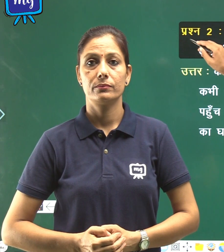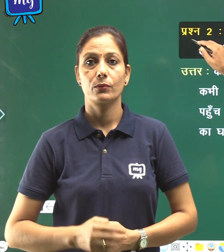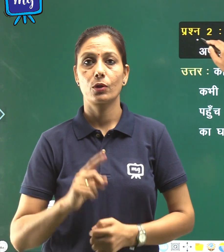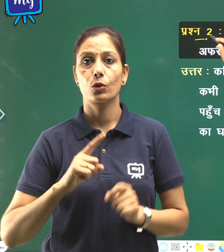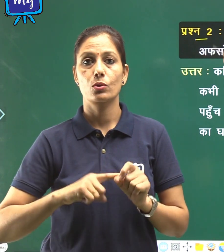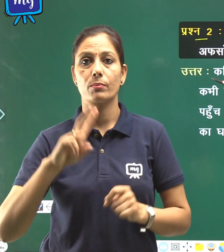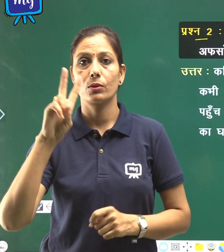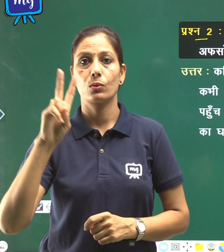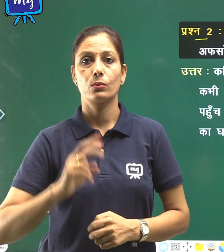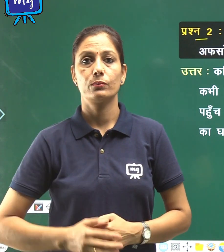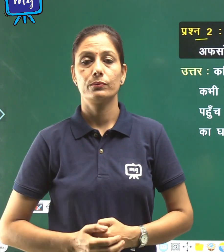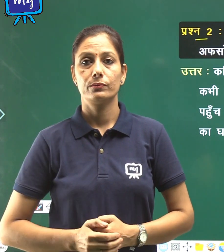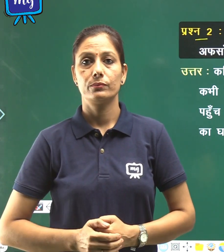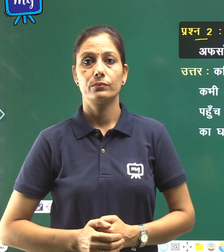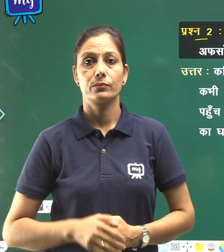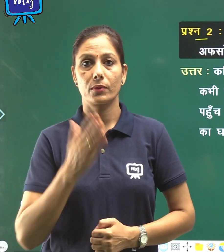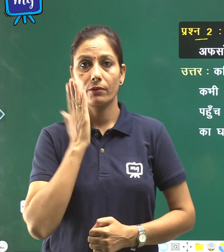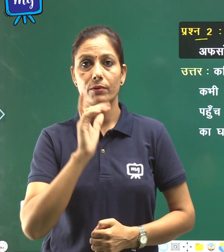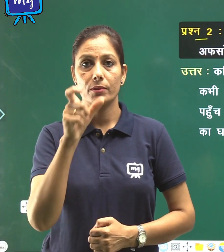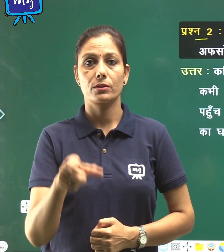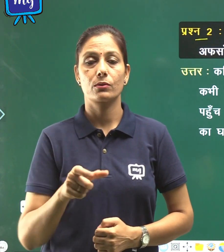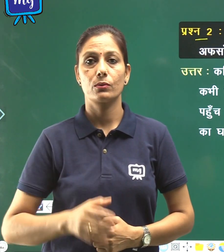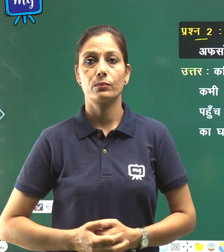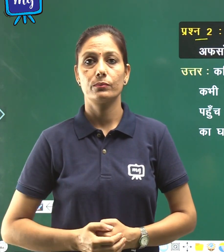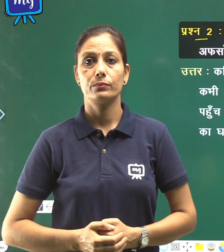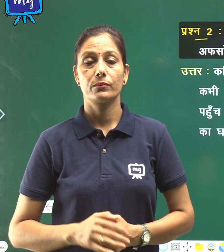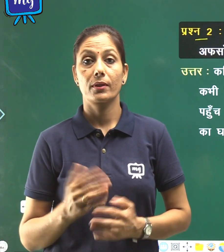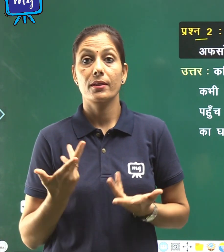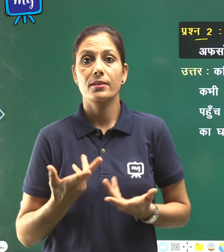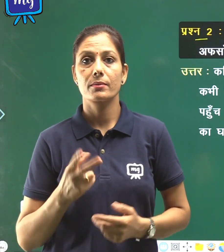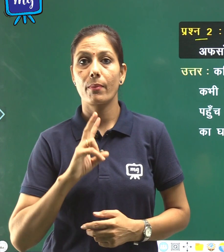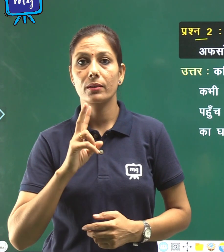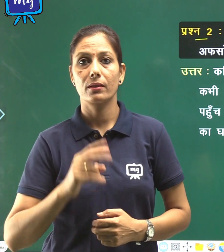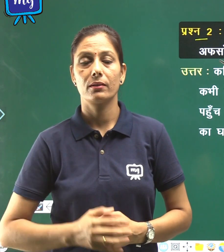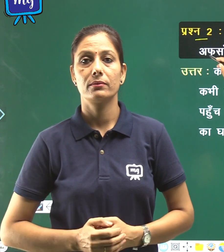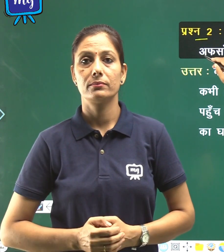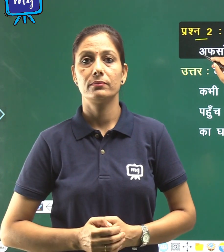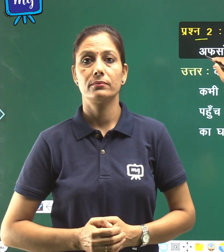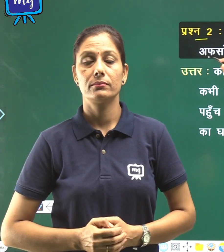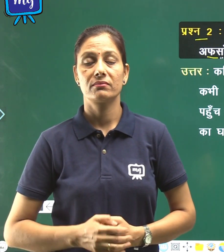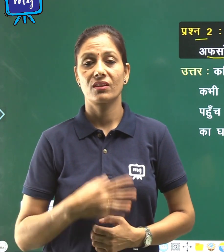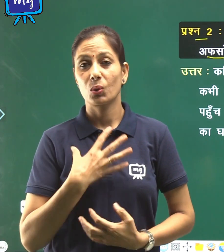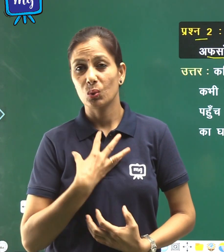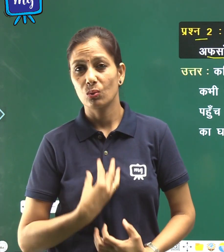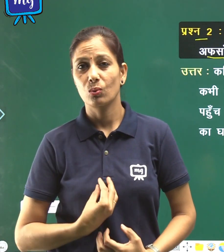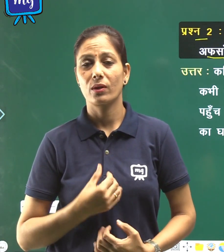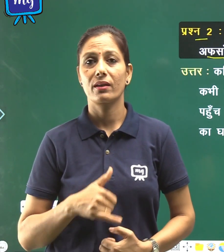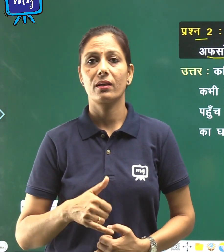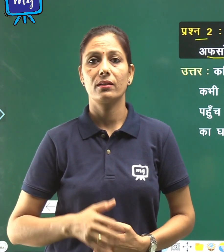प्रश्न 2, कवि को किस बात का अफसोस रह गया।